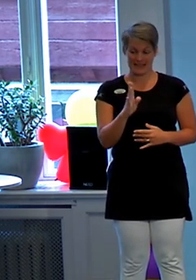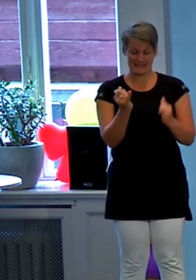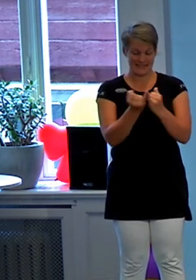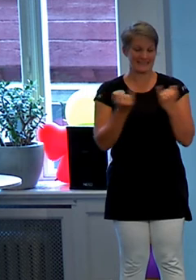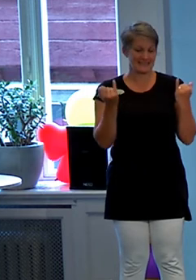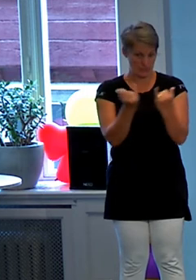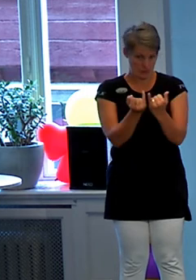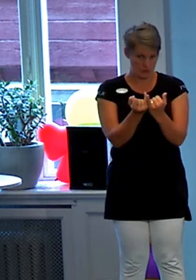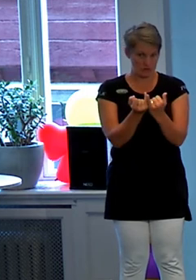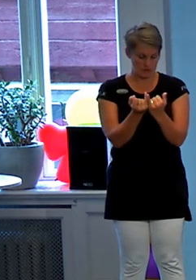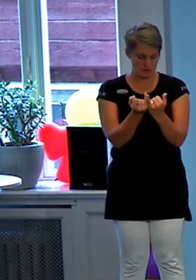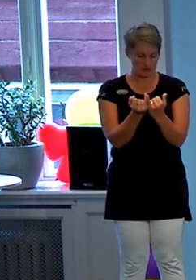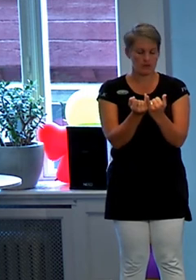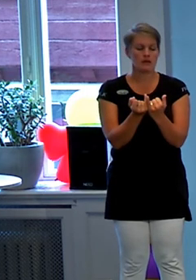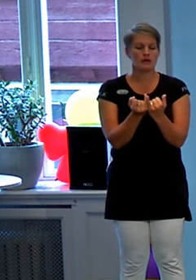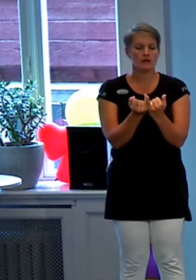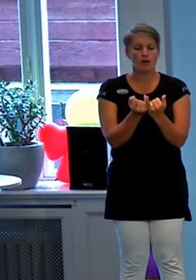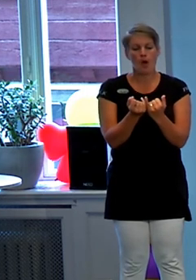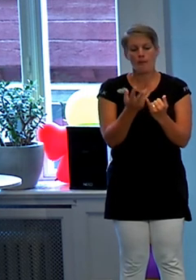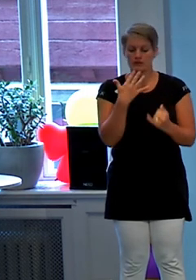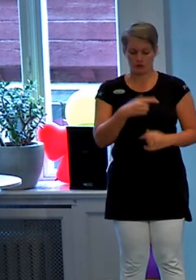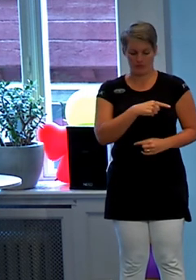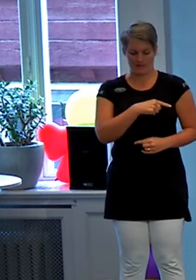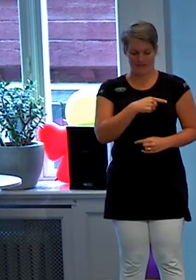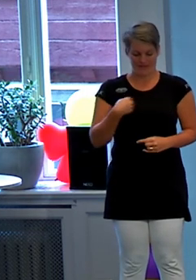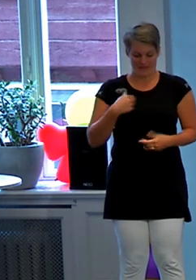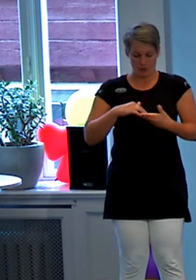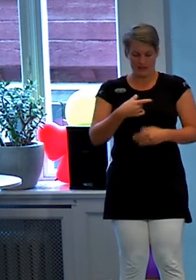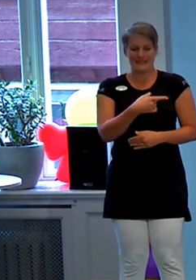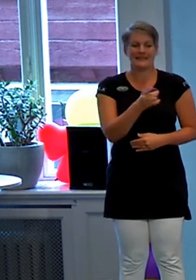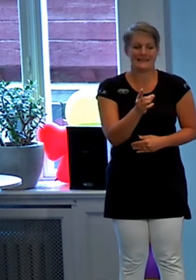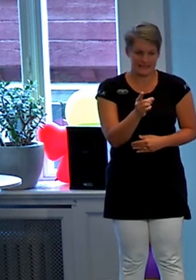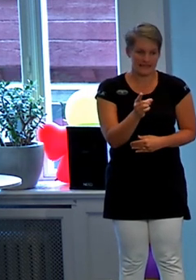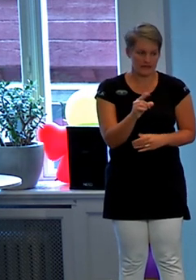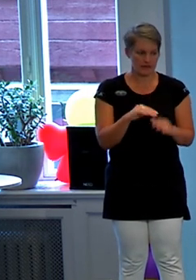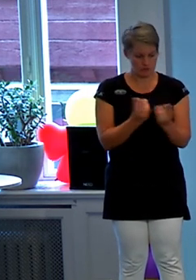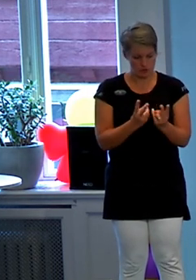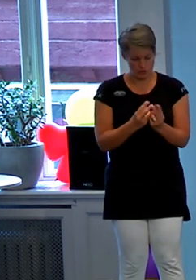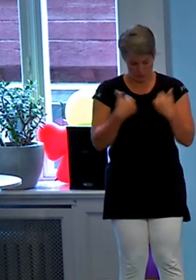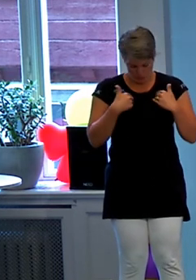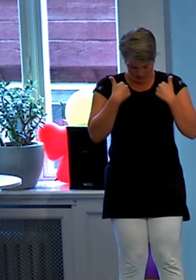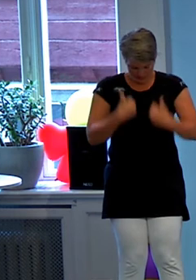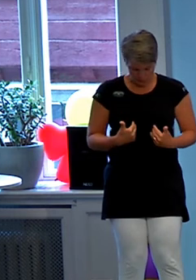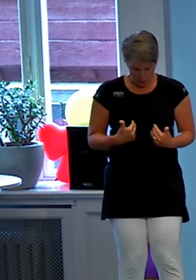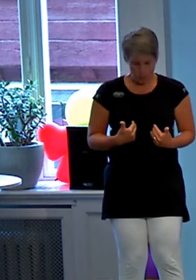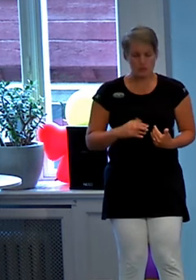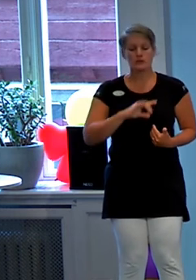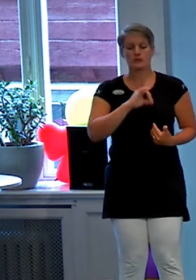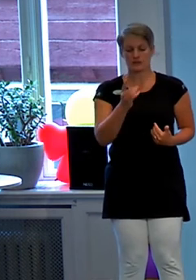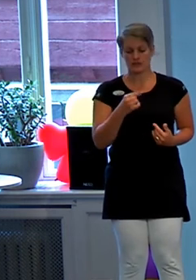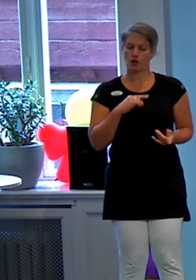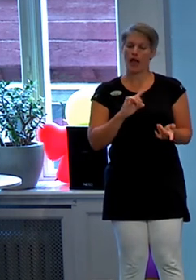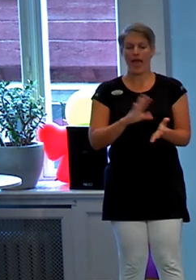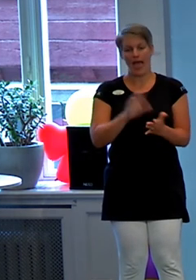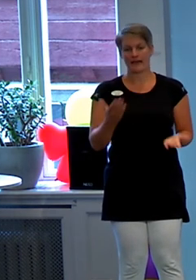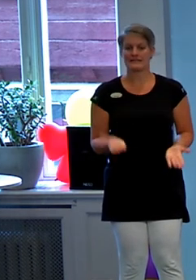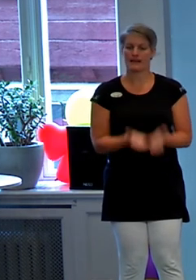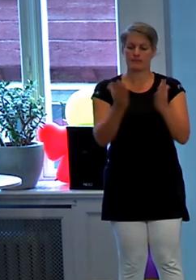trendinstitut och annat har ju länge pratat om MeWe-samhället, att man har kring individen och sen så är man en